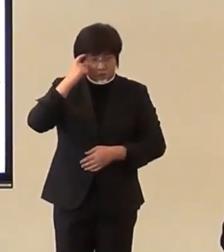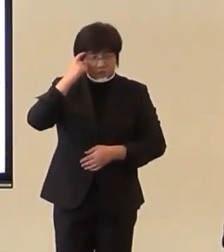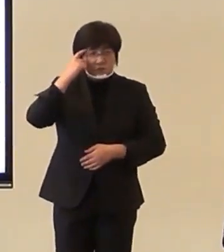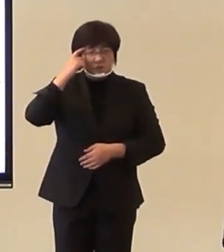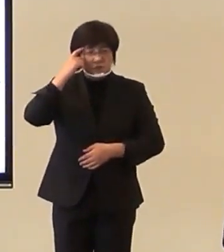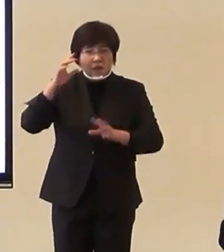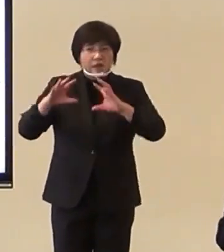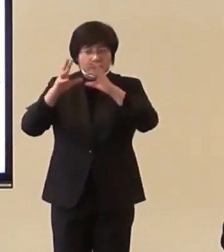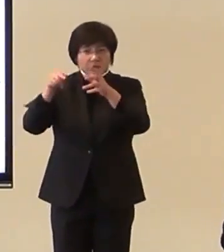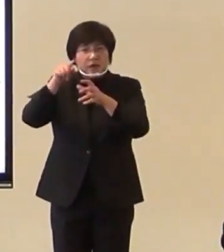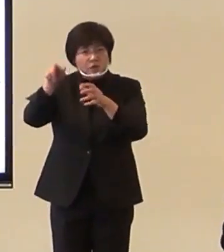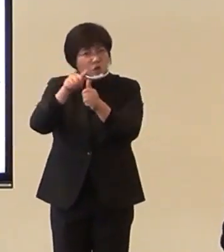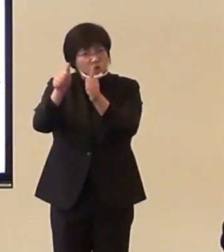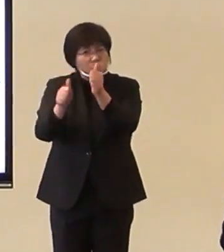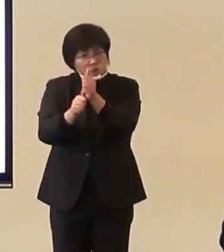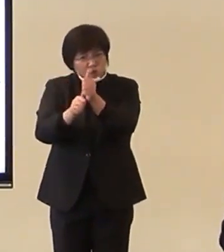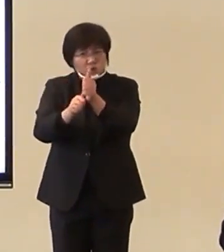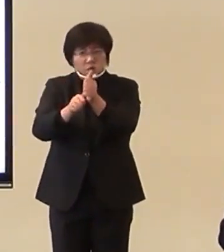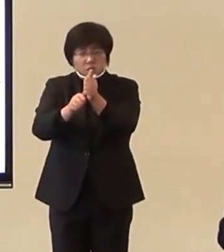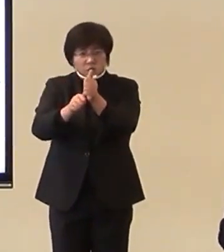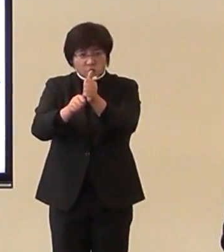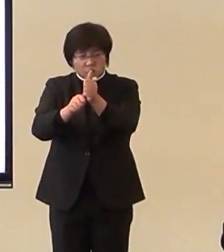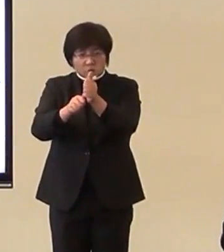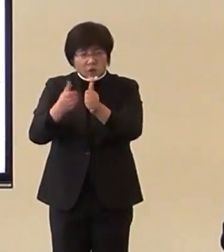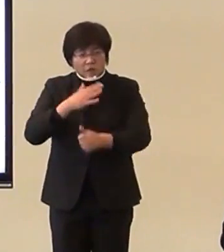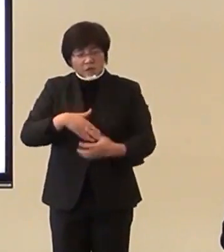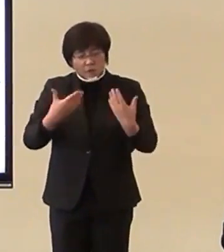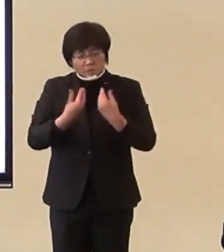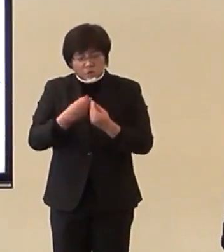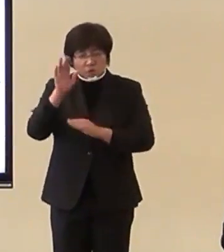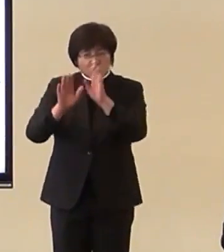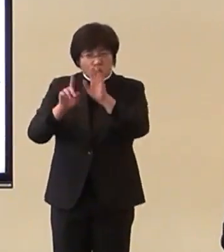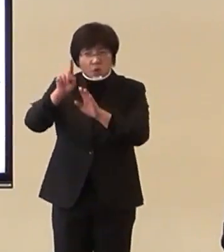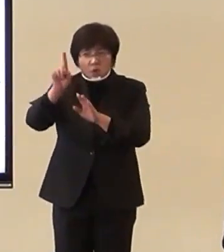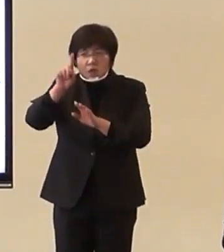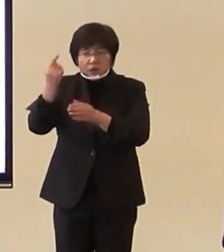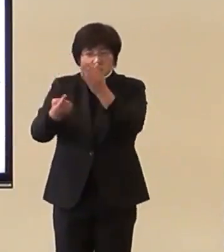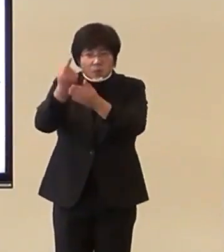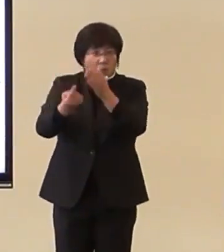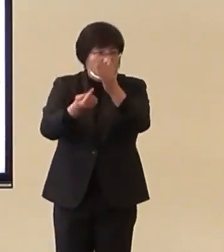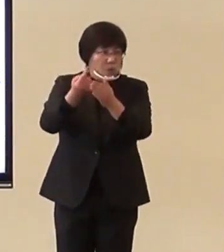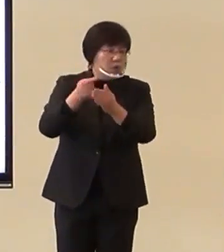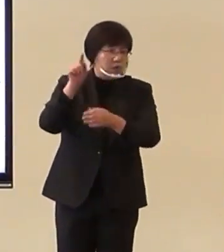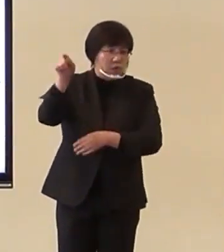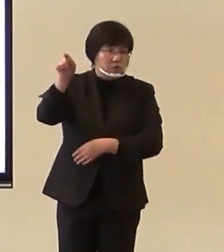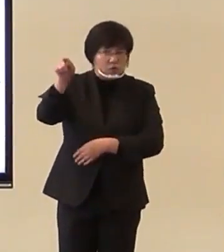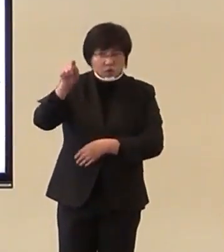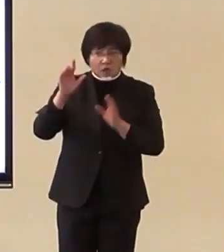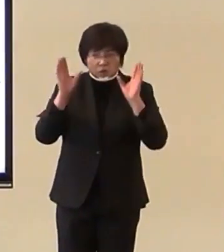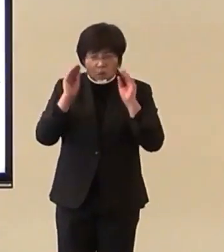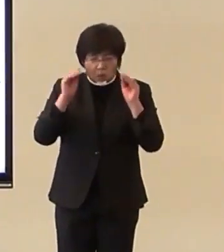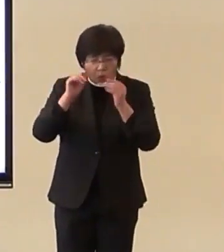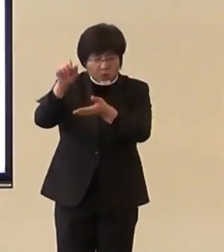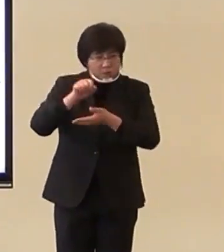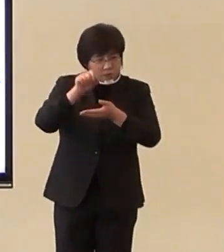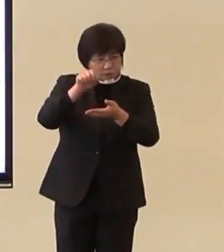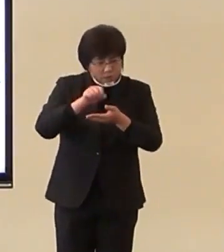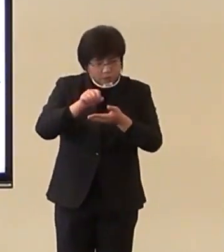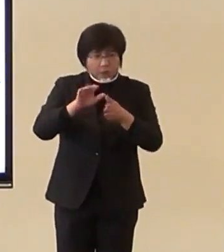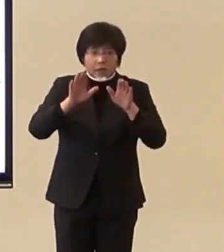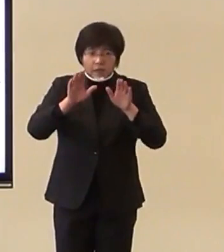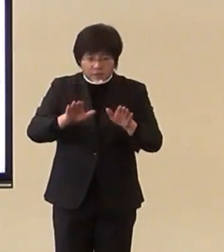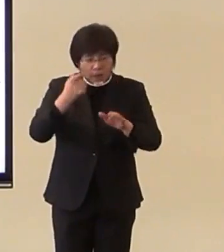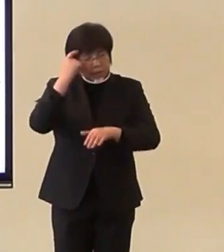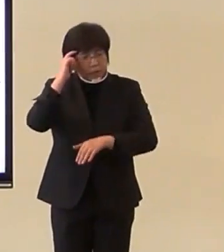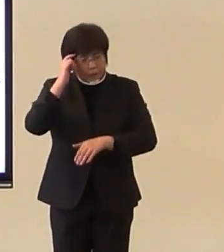副作用の情報やなんか集まってますので、それを含まれて判断をした中でワクチン接種が今ベストだということで動き出